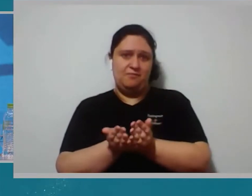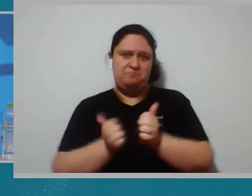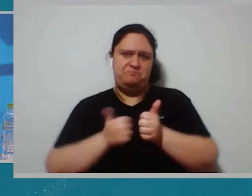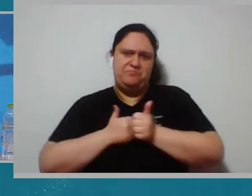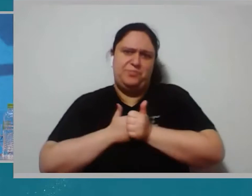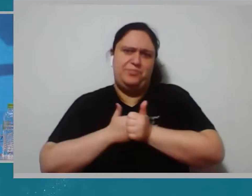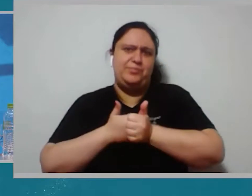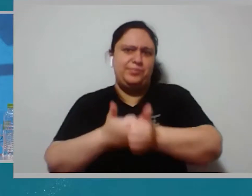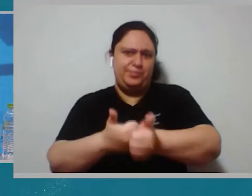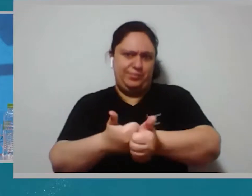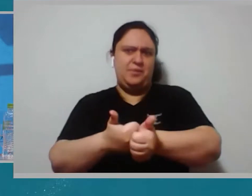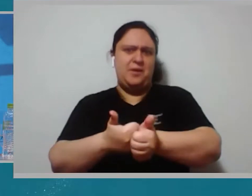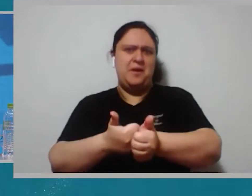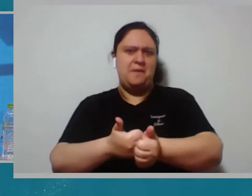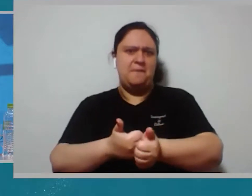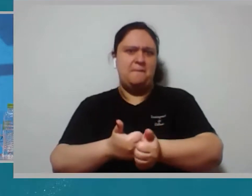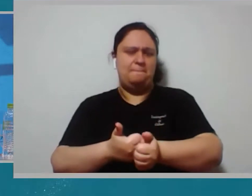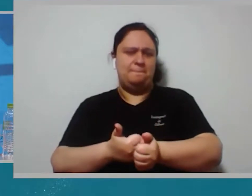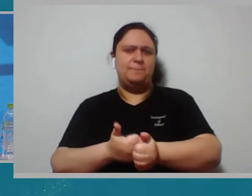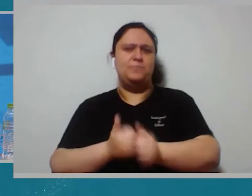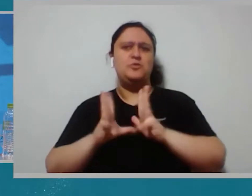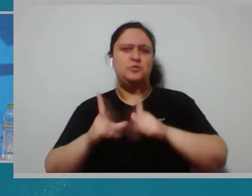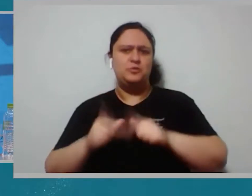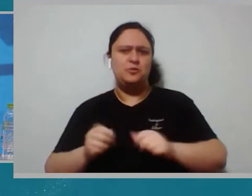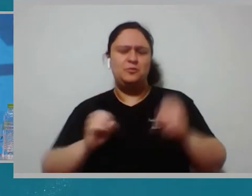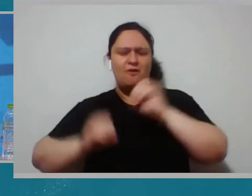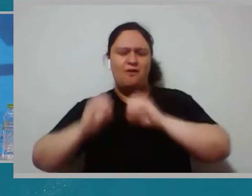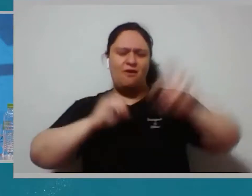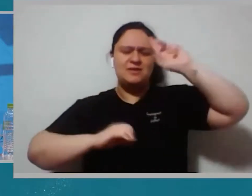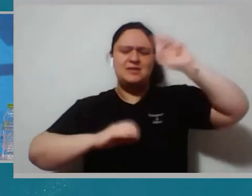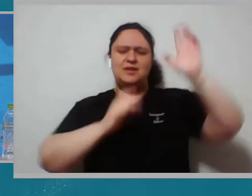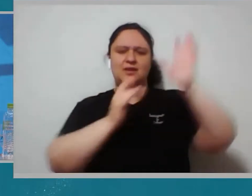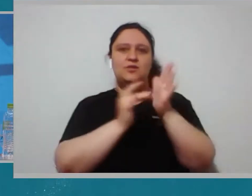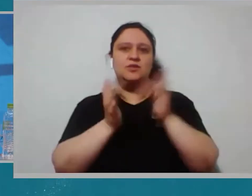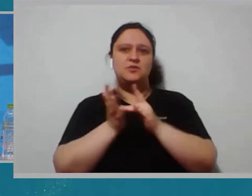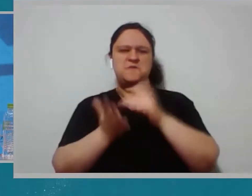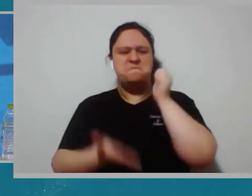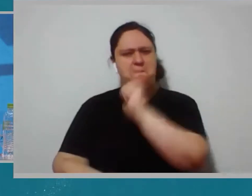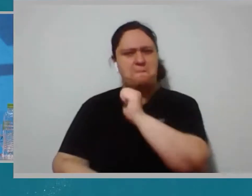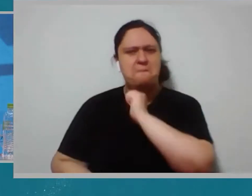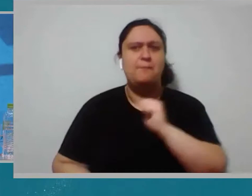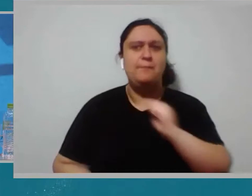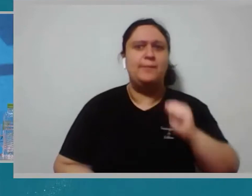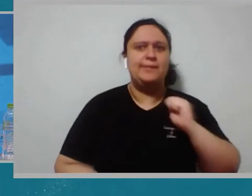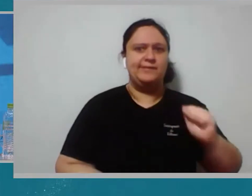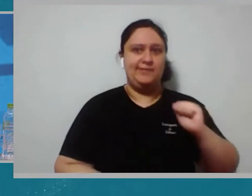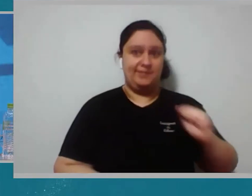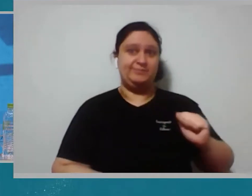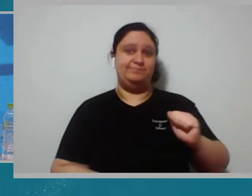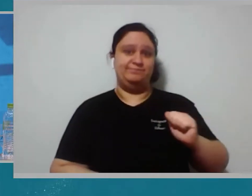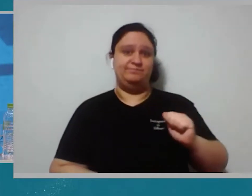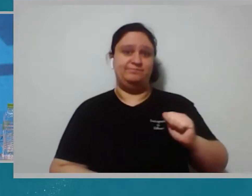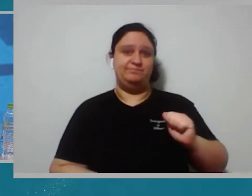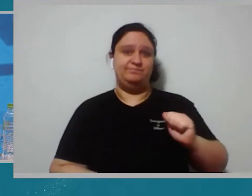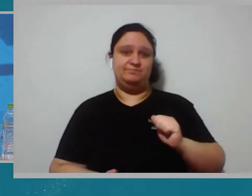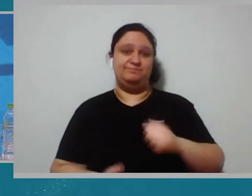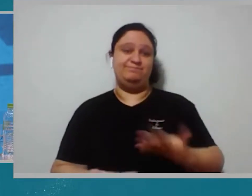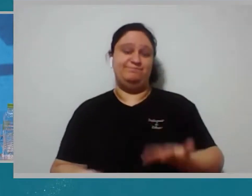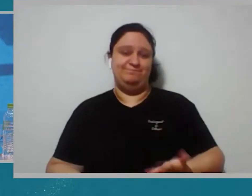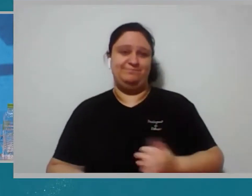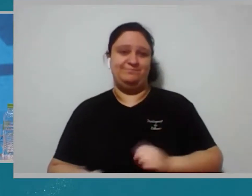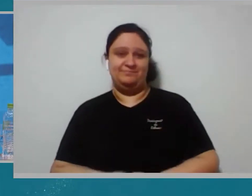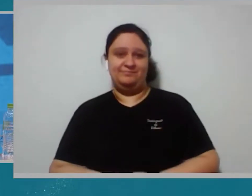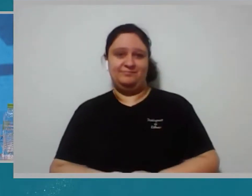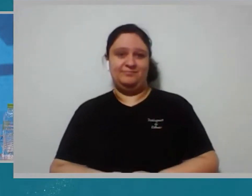que invocavam o nome do Senhor. Então essa é a raça de víbora. Nas duas mensagens